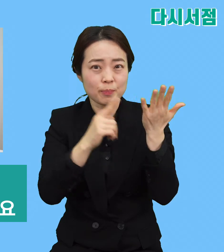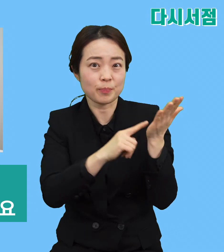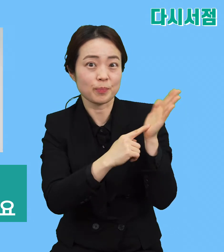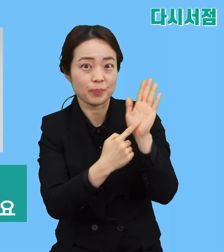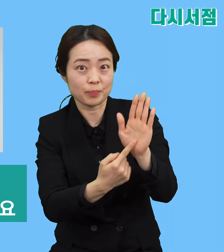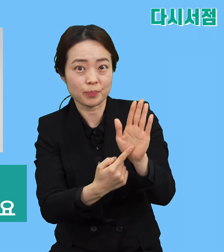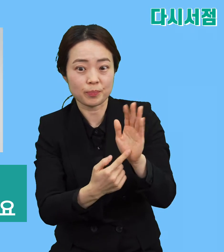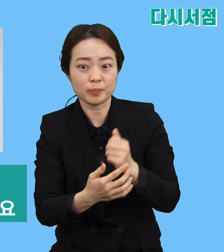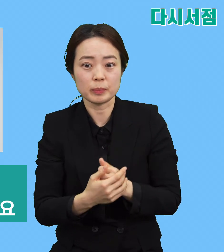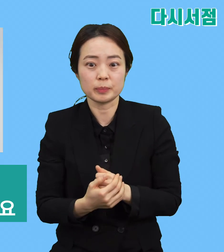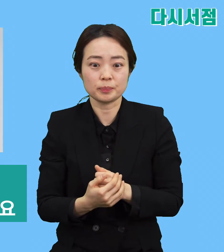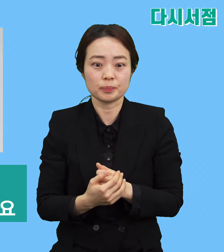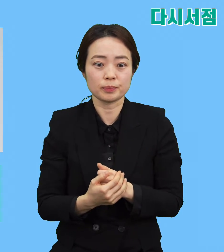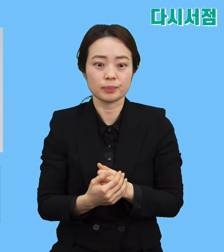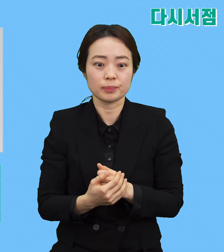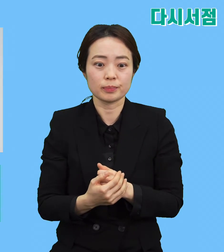살렸는데요.